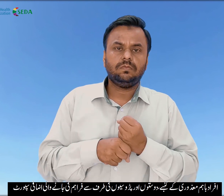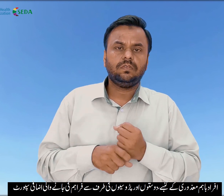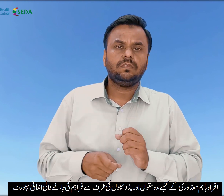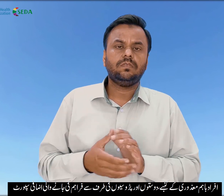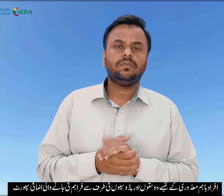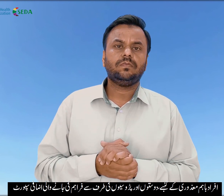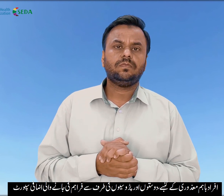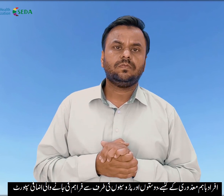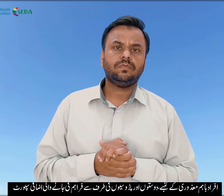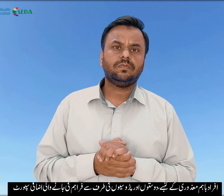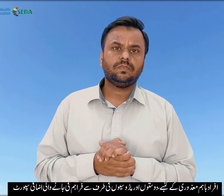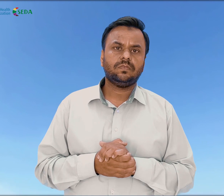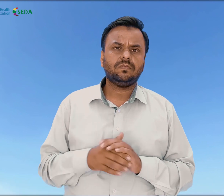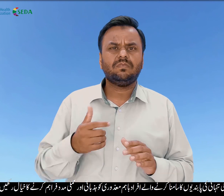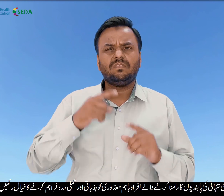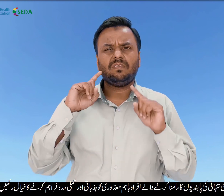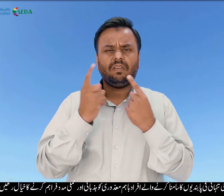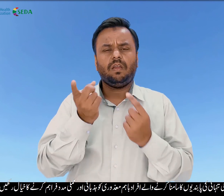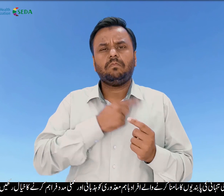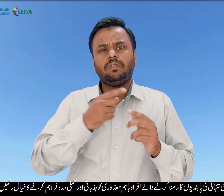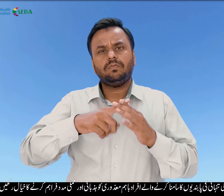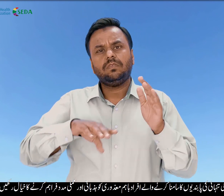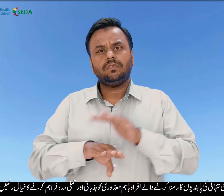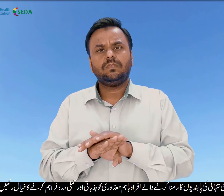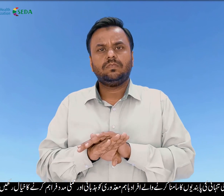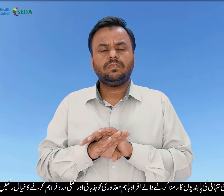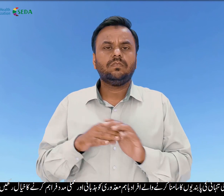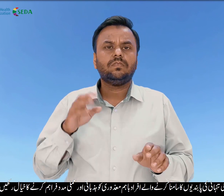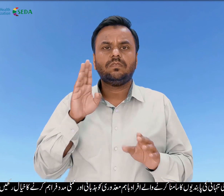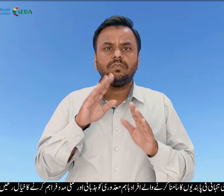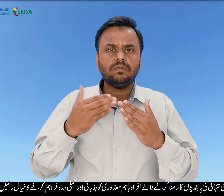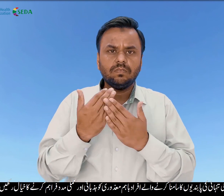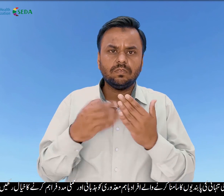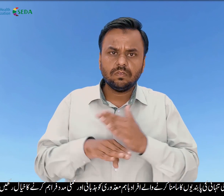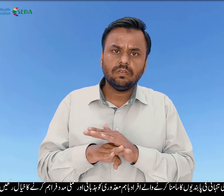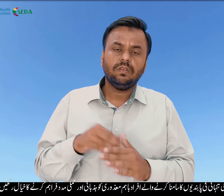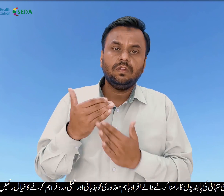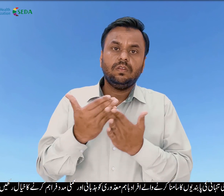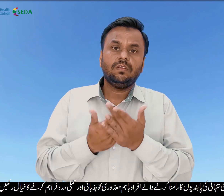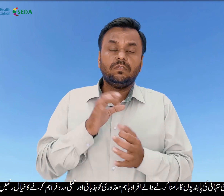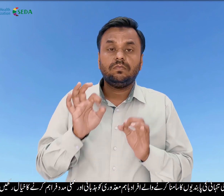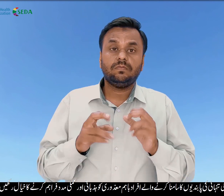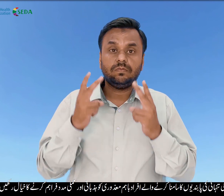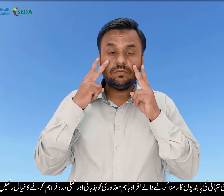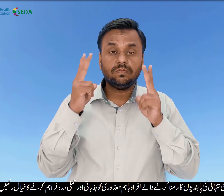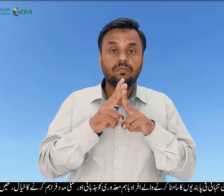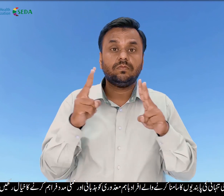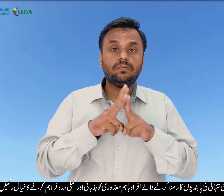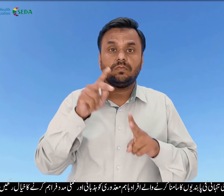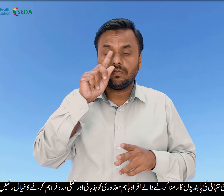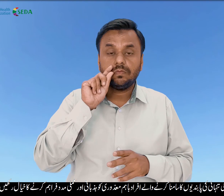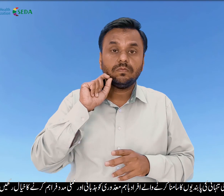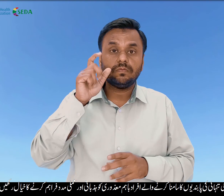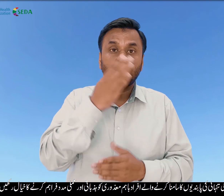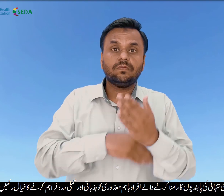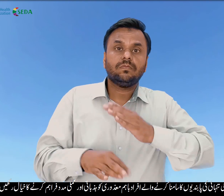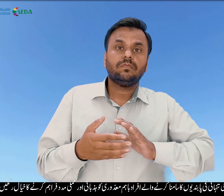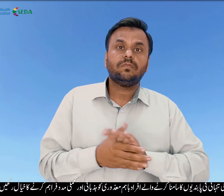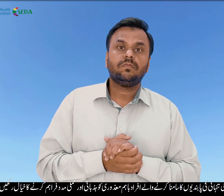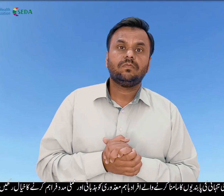سپورٹ۔ سماجی تنہائی، سوشل آئسولیشن کی پابندیوں کا سامنا کرنے والے افراد باہم